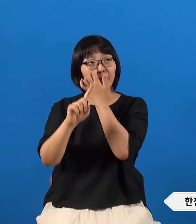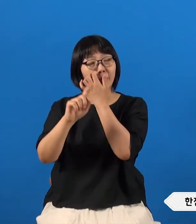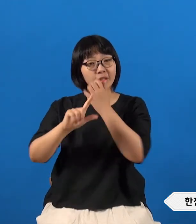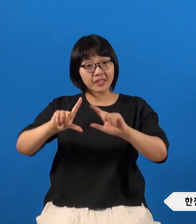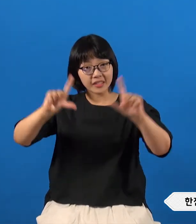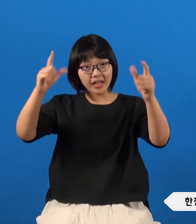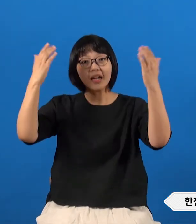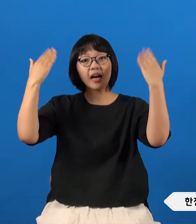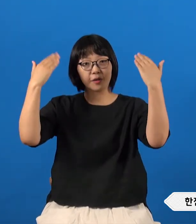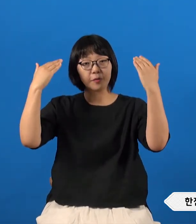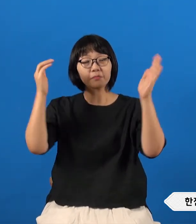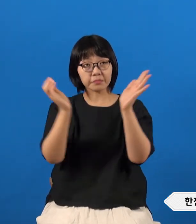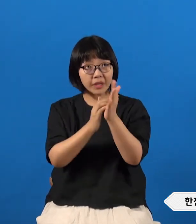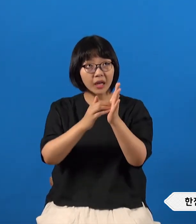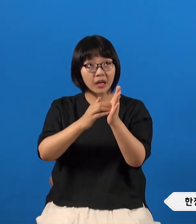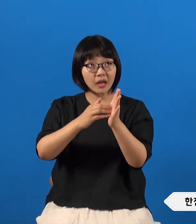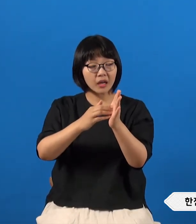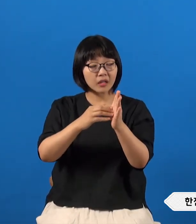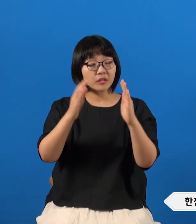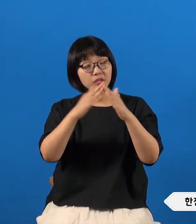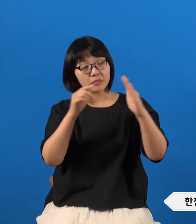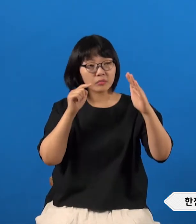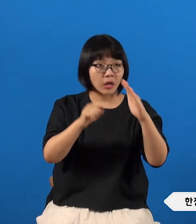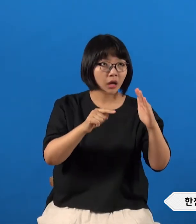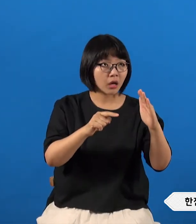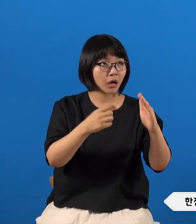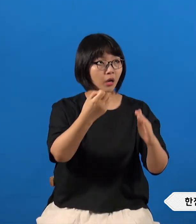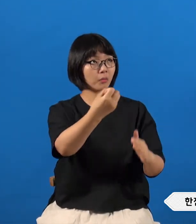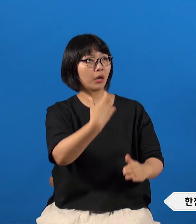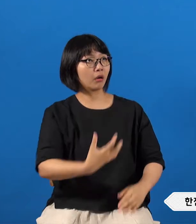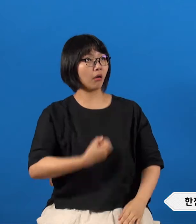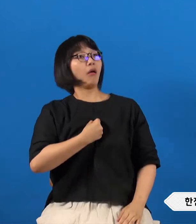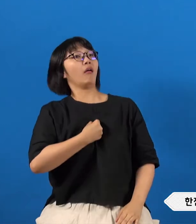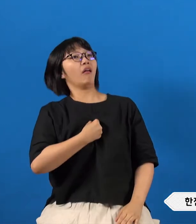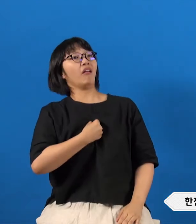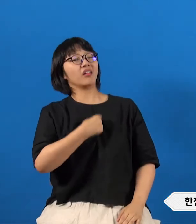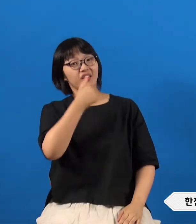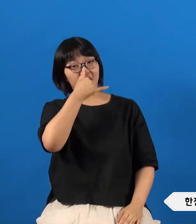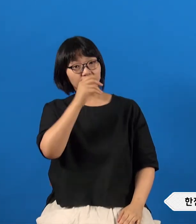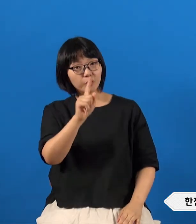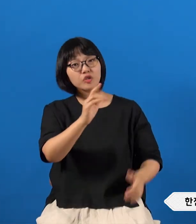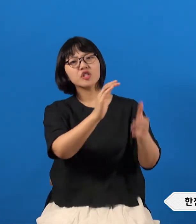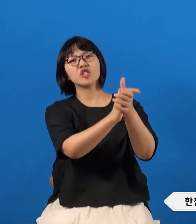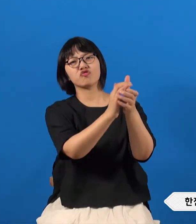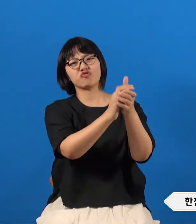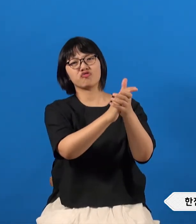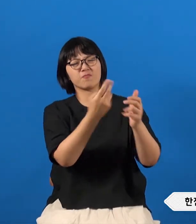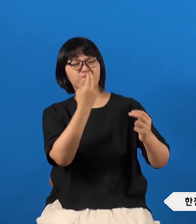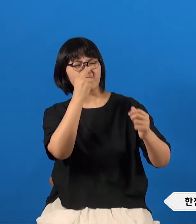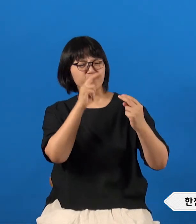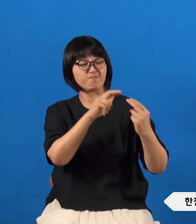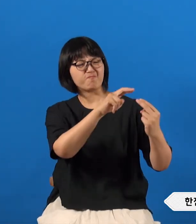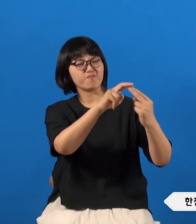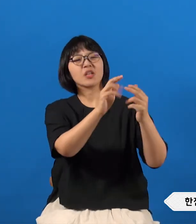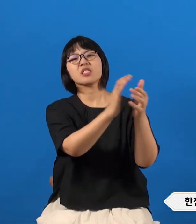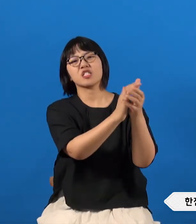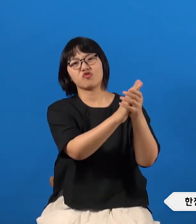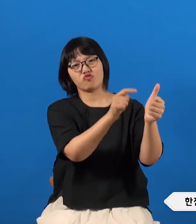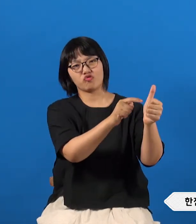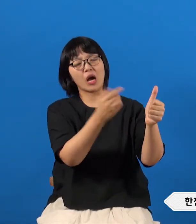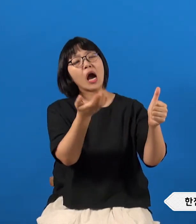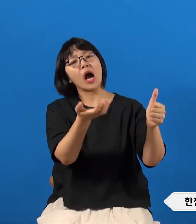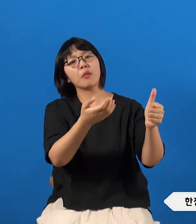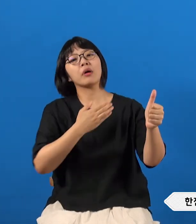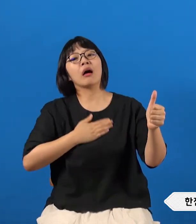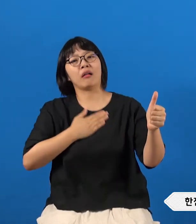하루는 학교 갔다 왔는데 충격적인 소식을 들었습니다. 아주 절친한 친구가 있었는데 그